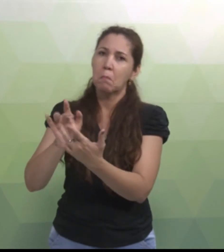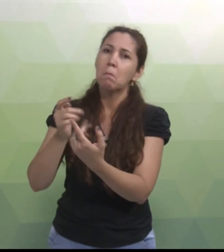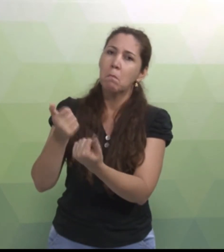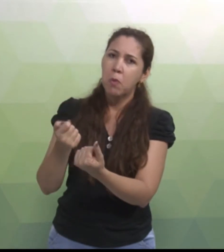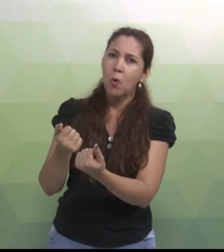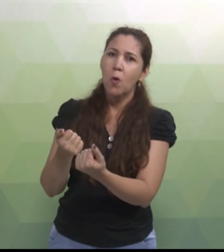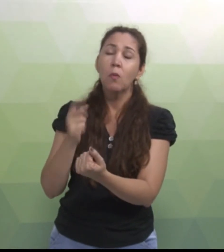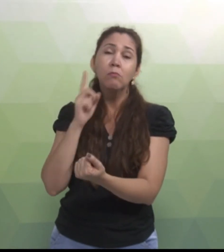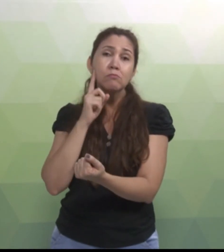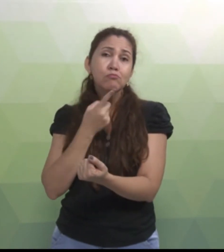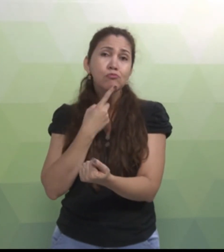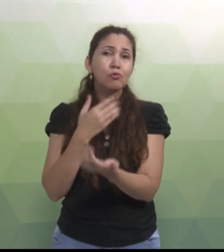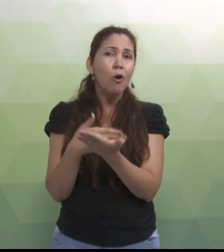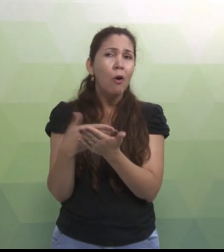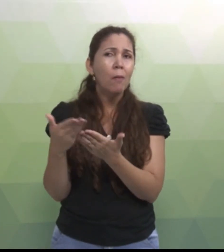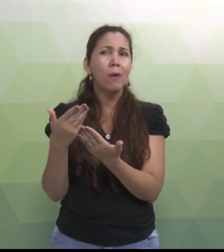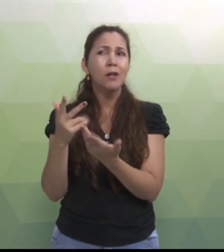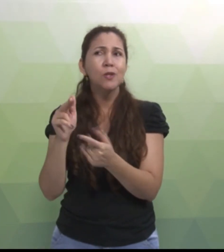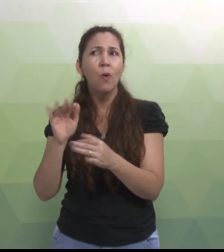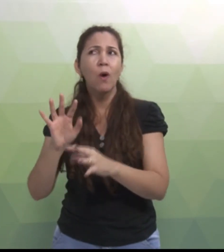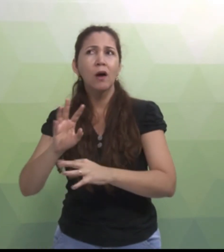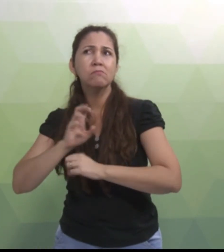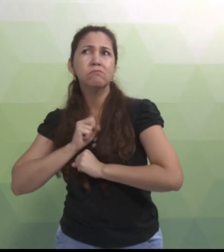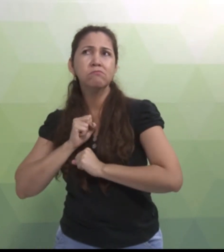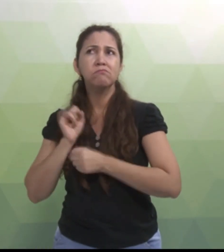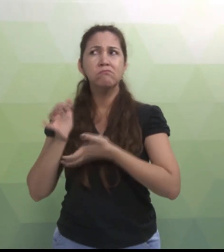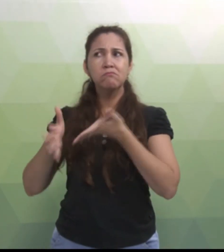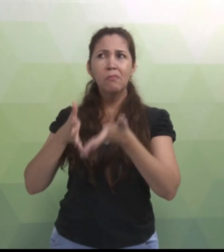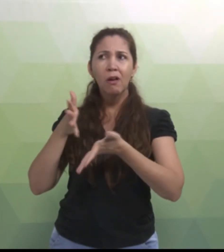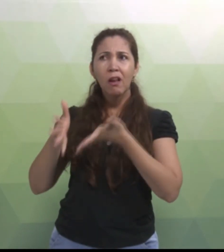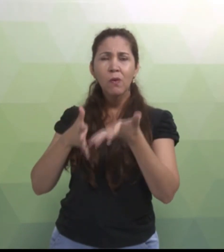Então, o surdo começa a adquirir a língua de sinais,